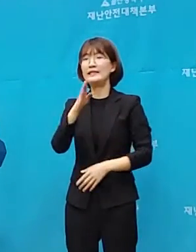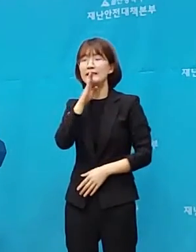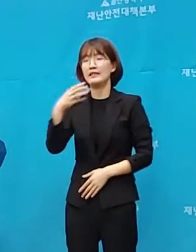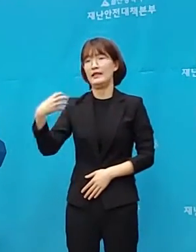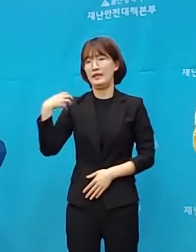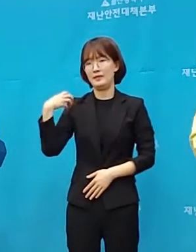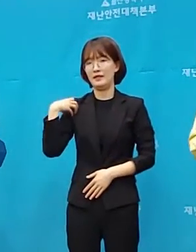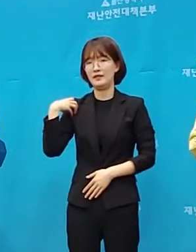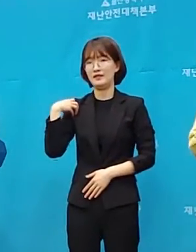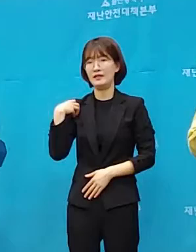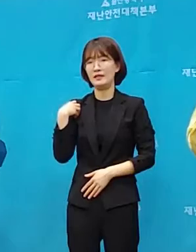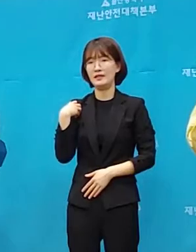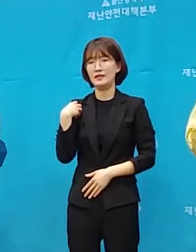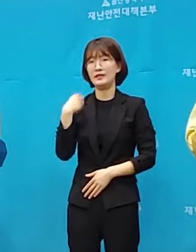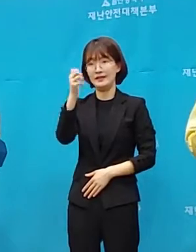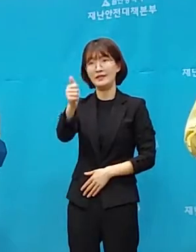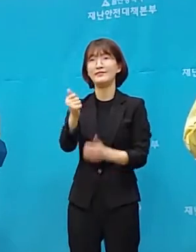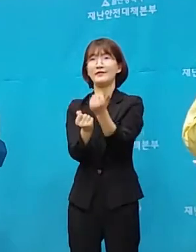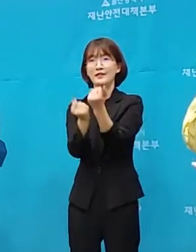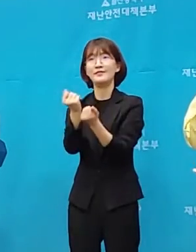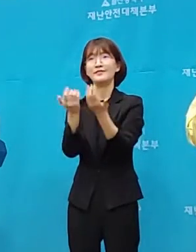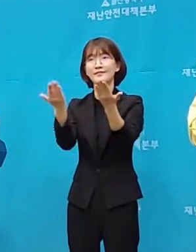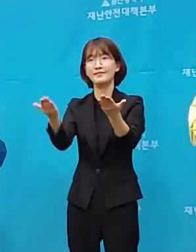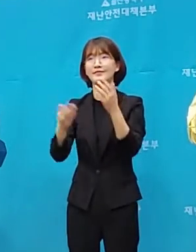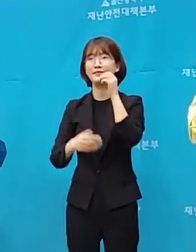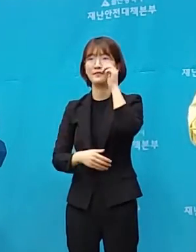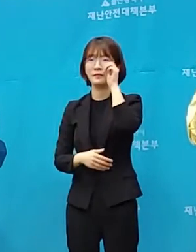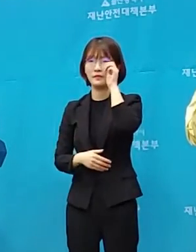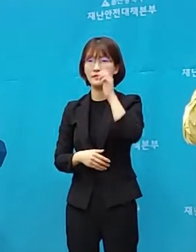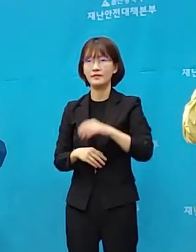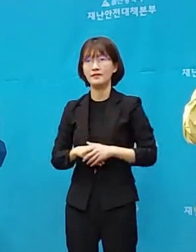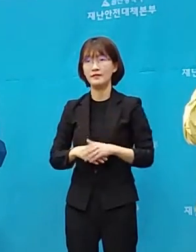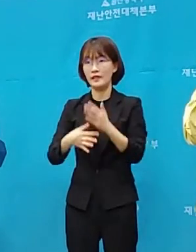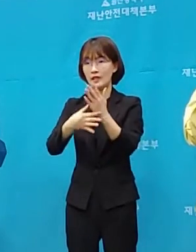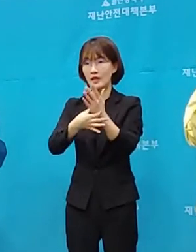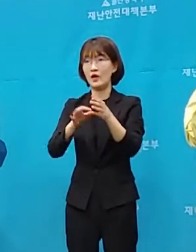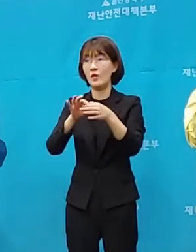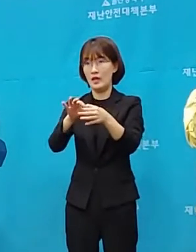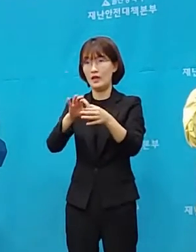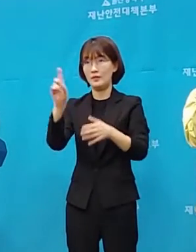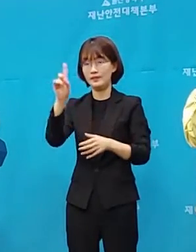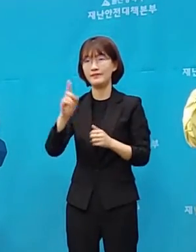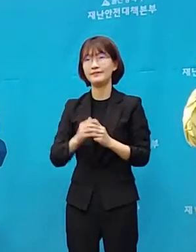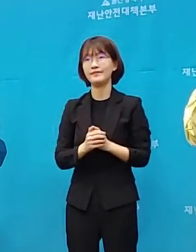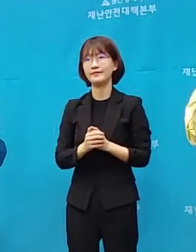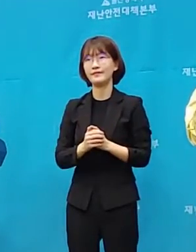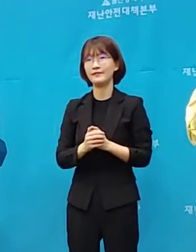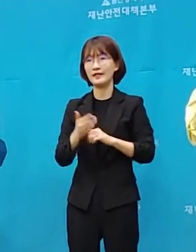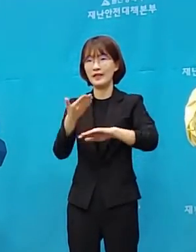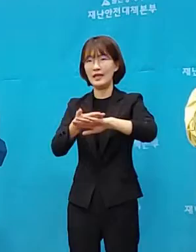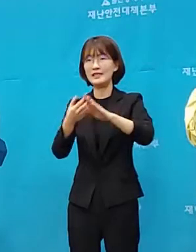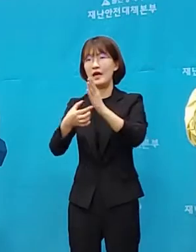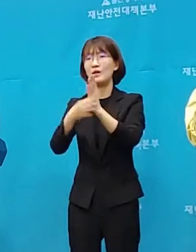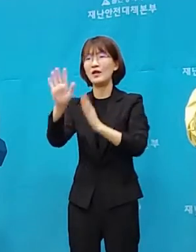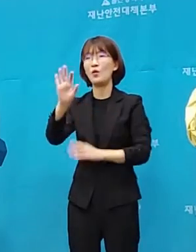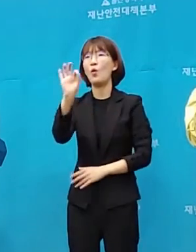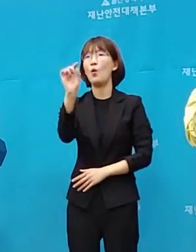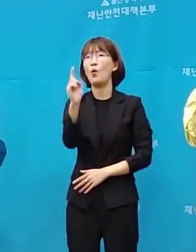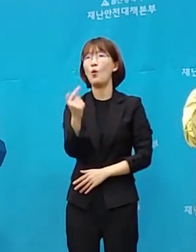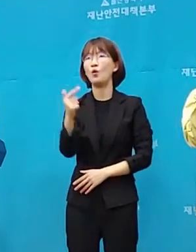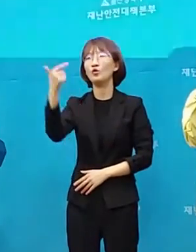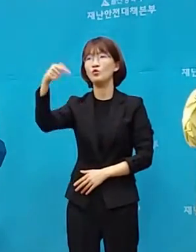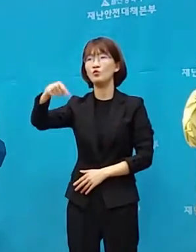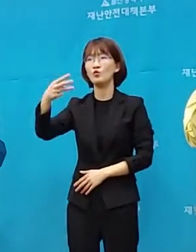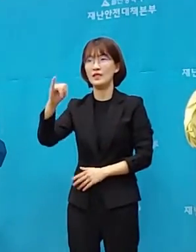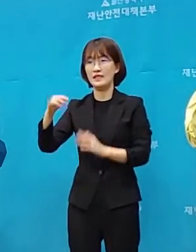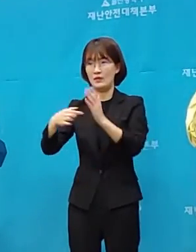담당 부서장이 설명해 드리겠습니다. 그 상품권과 관련해서는 다른 상품권이 아니라 원무지